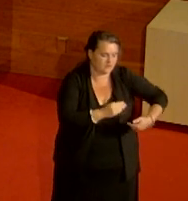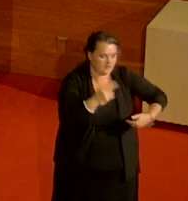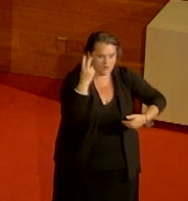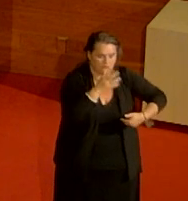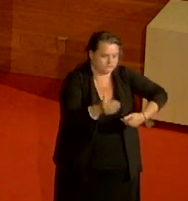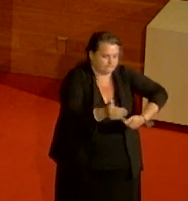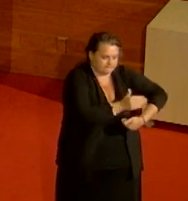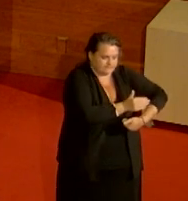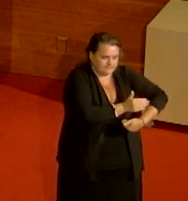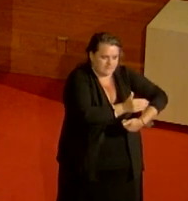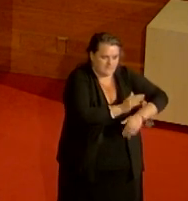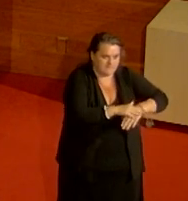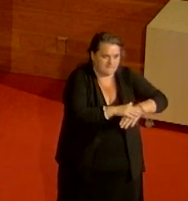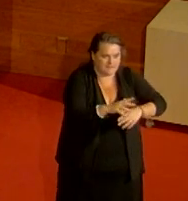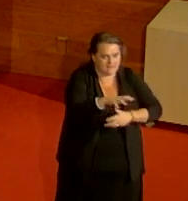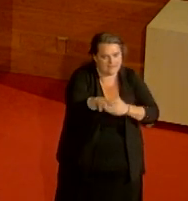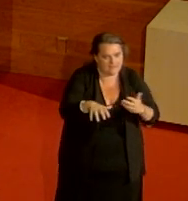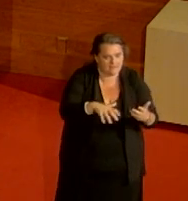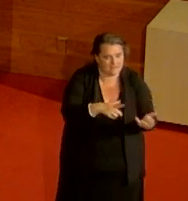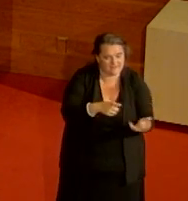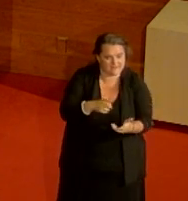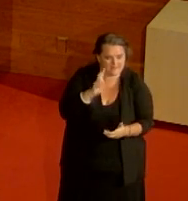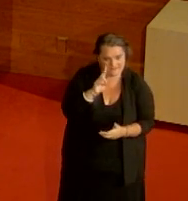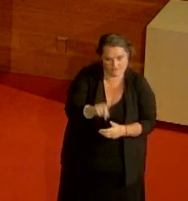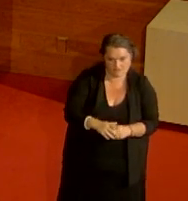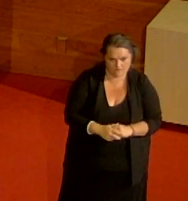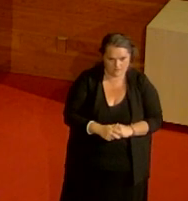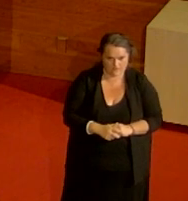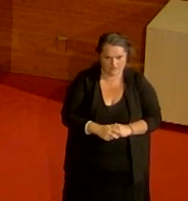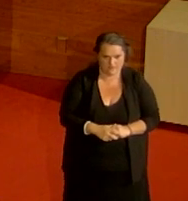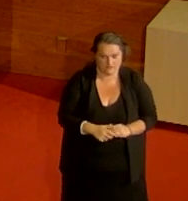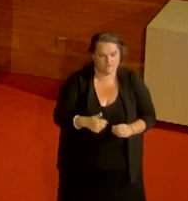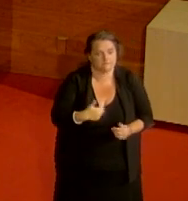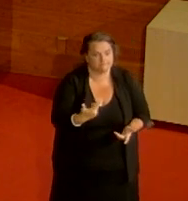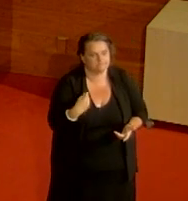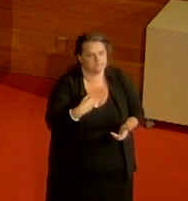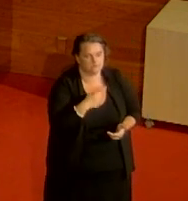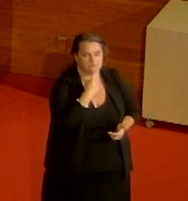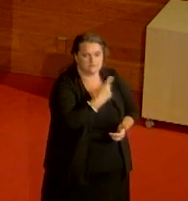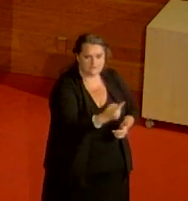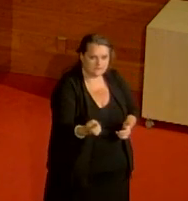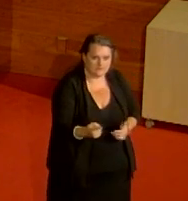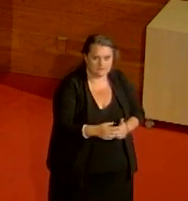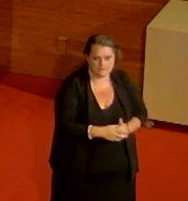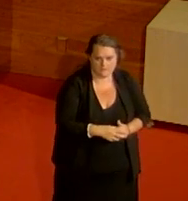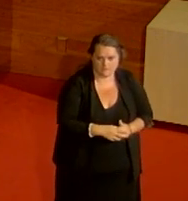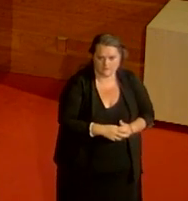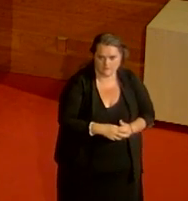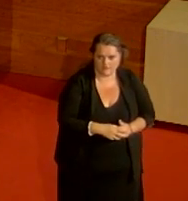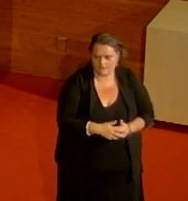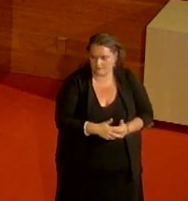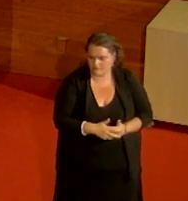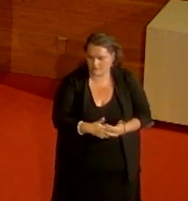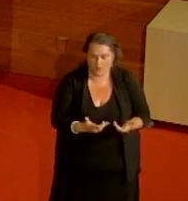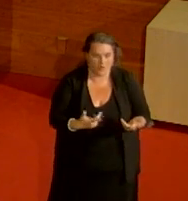ojos para que que no vea la guerra Esto es lo que durante un tiempo fue circulando por muchos medios ante la la fuerza expresiva que tenía